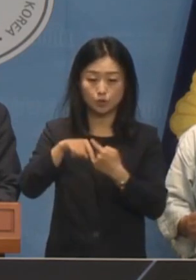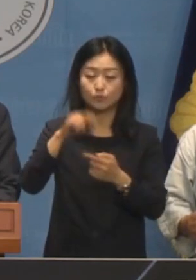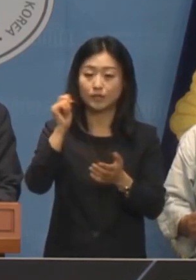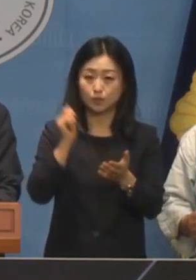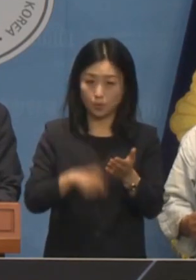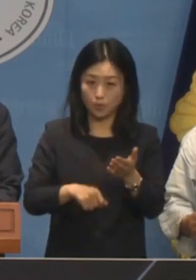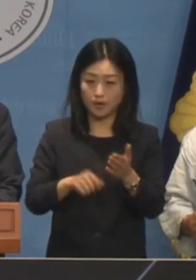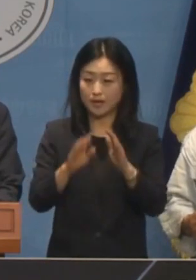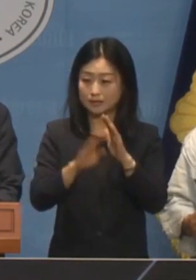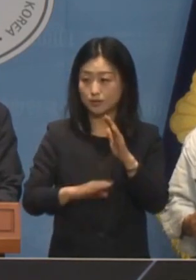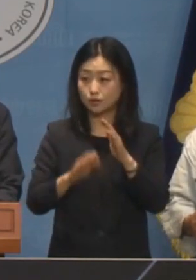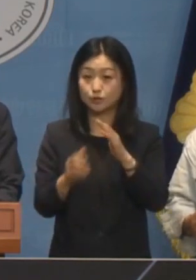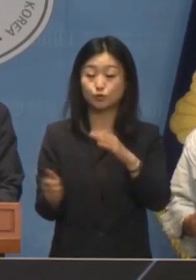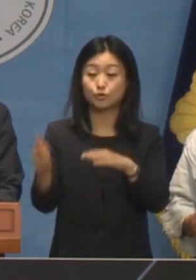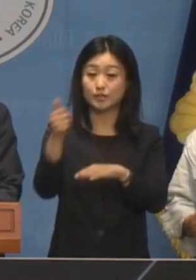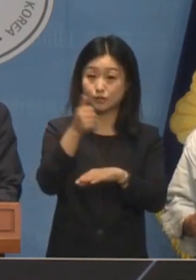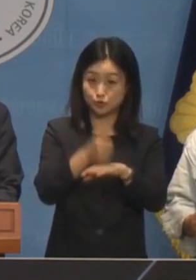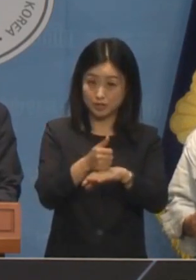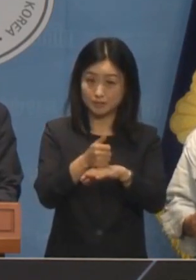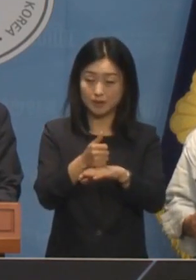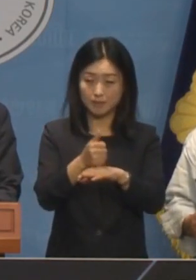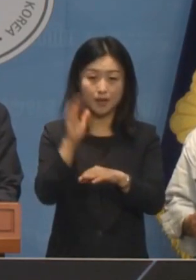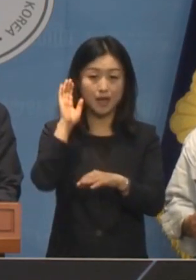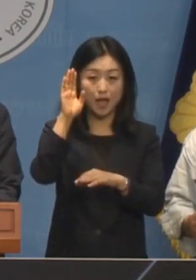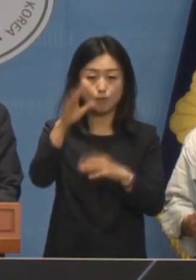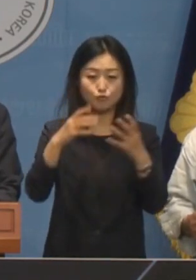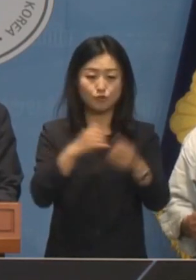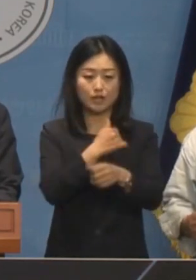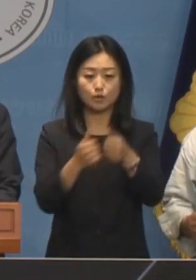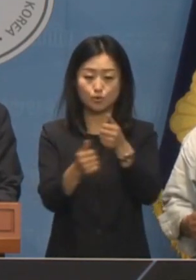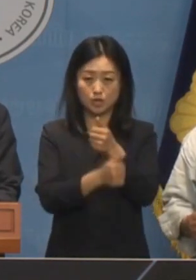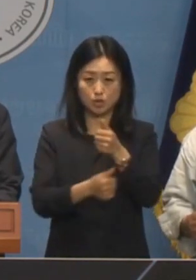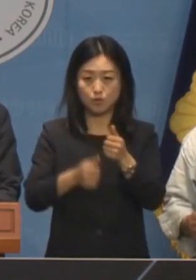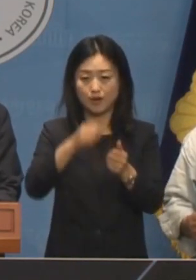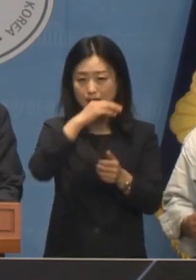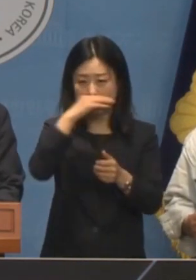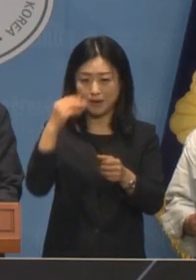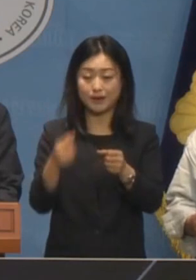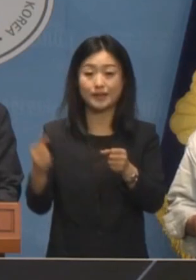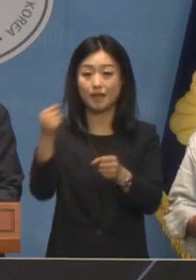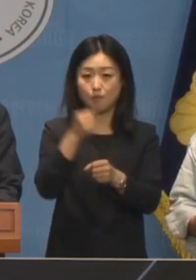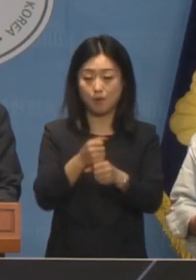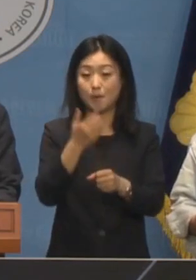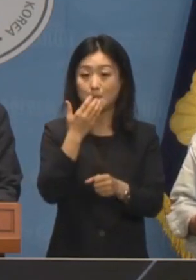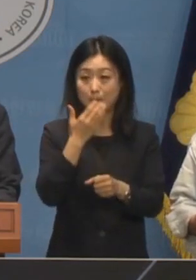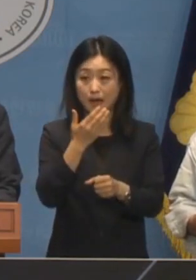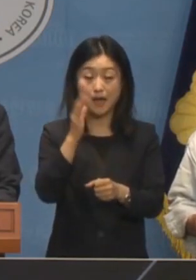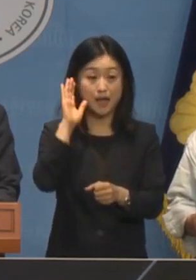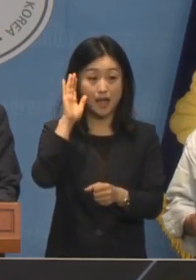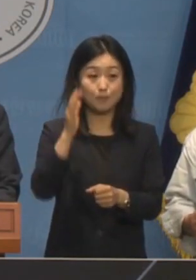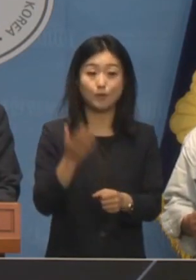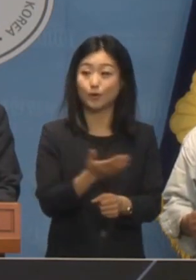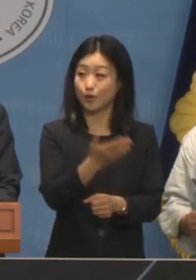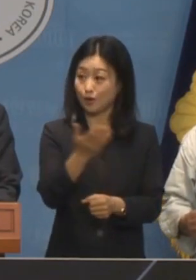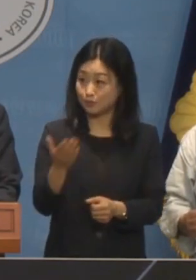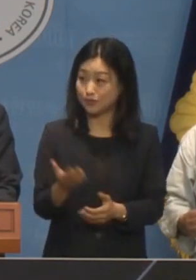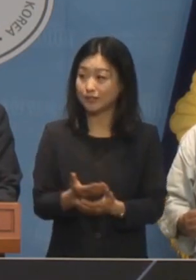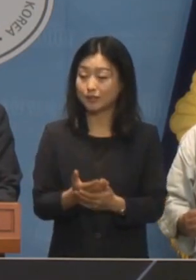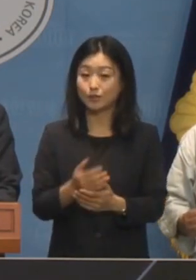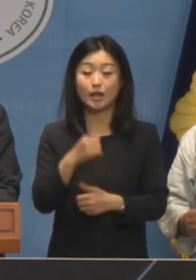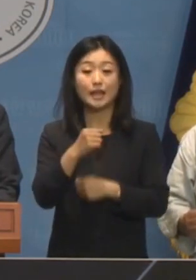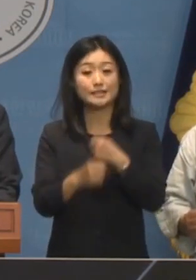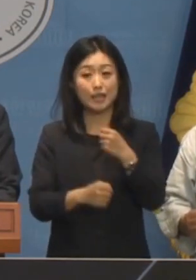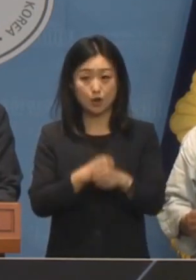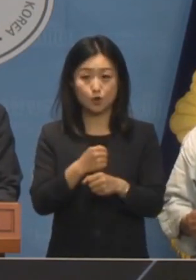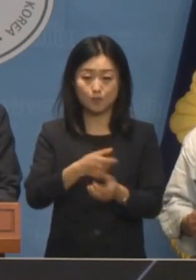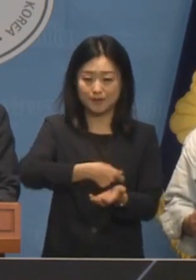취임할 경우에는 국가인권위원회가 정상화될 것을 우리는 기대하고 있습니다. 앞으로 기자 여러분들께서도 자유롭게